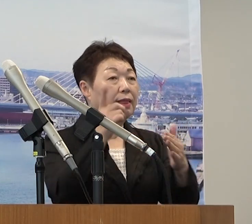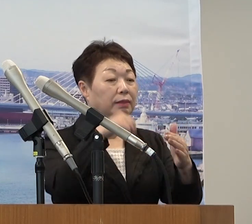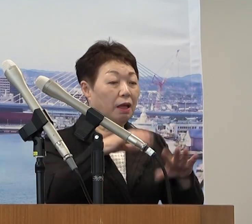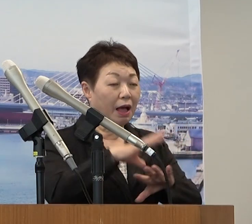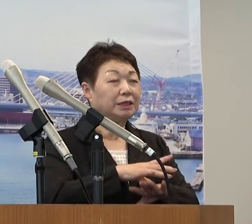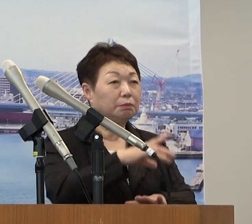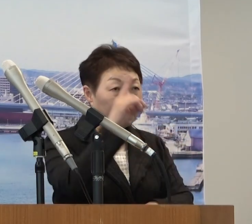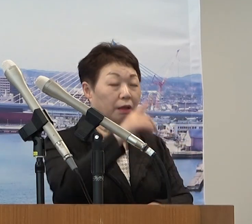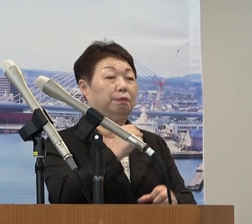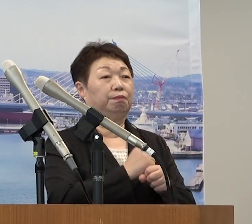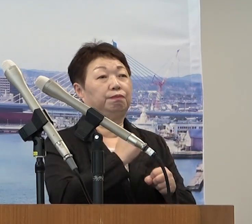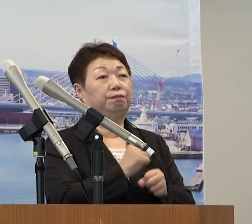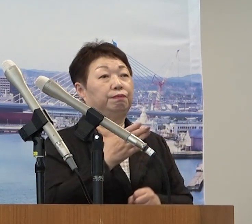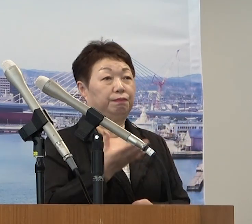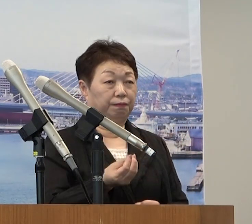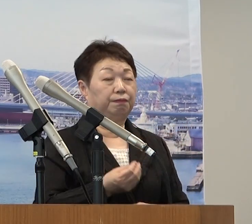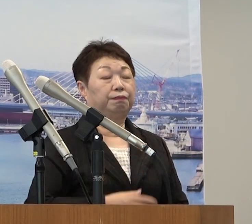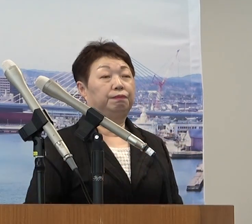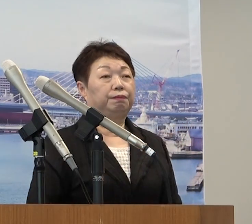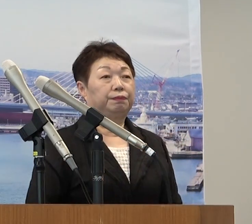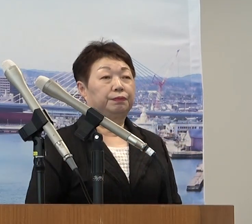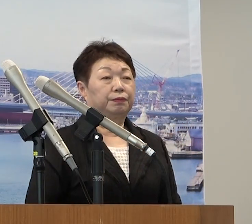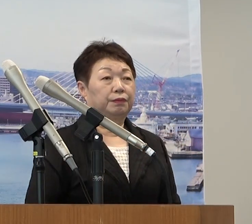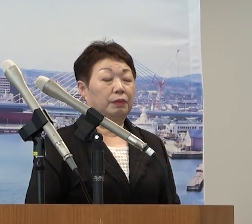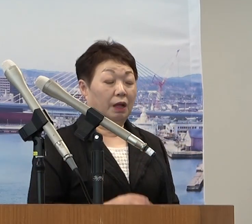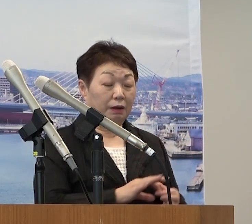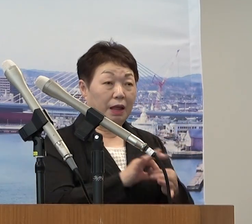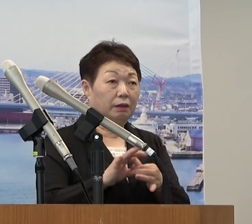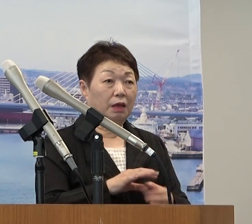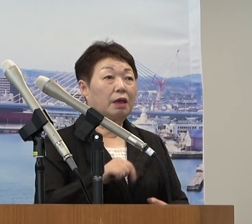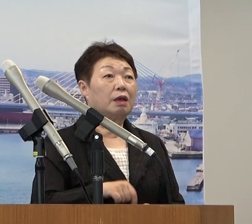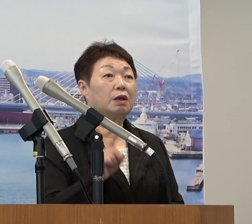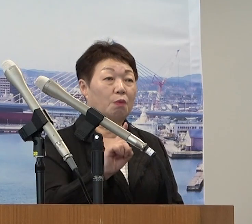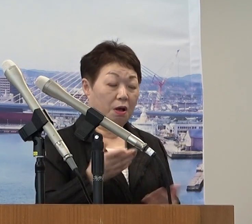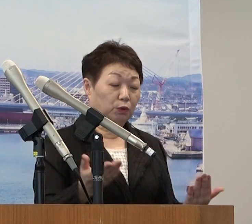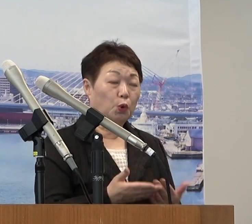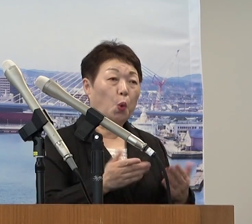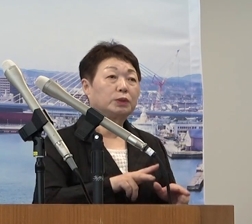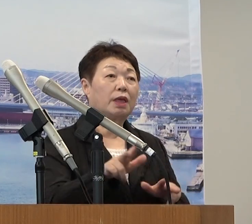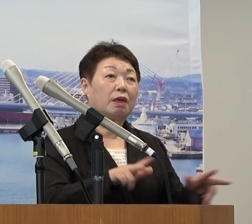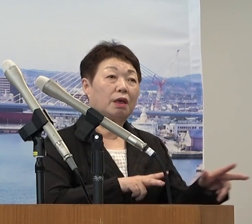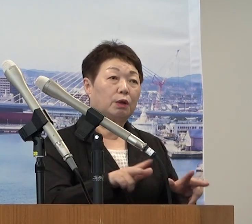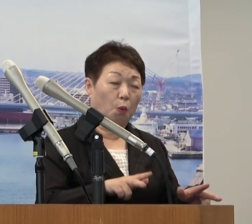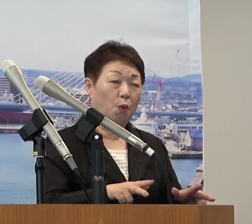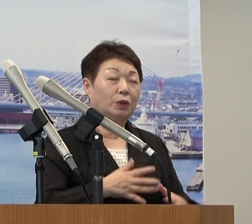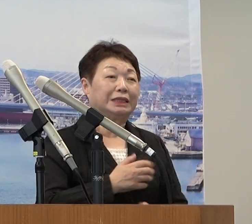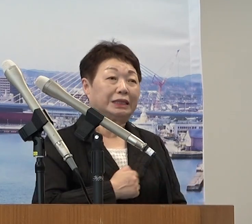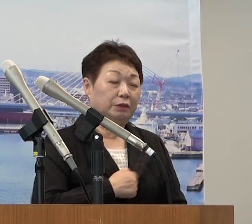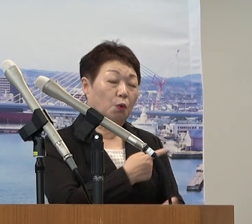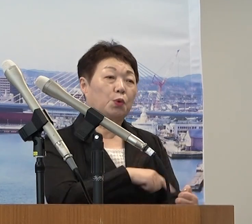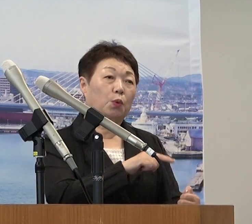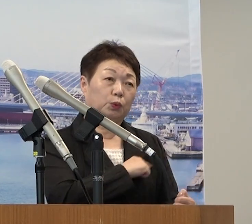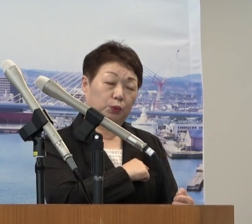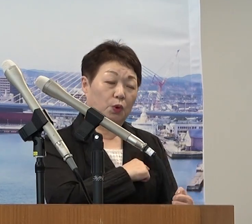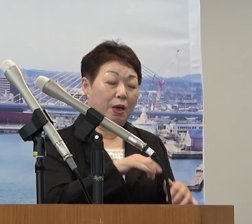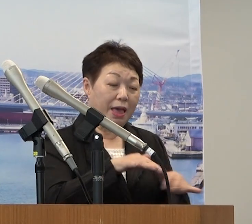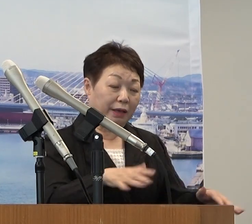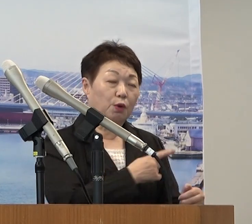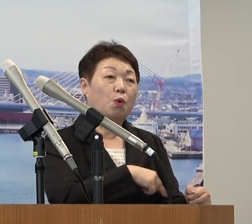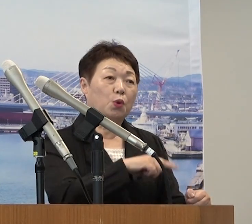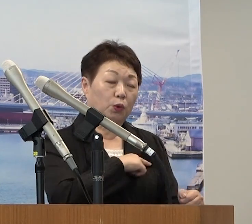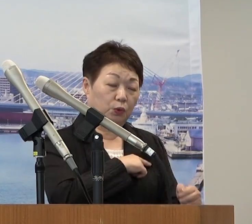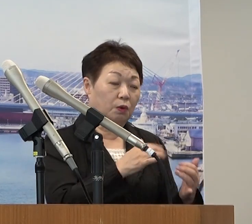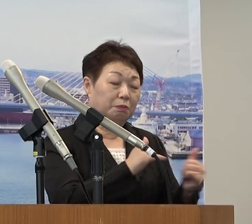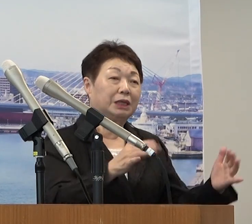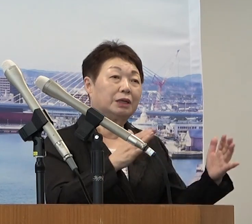設置となります。公民連携は行政の信用力、影響力、民間